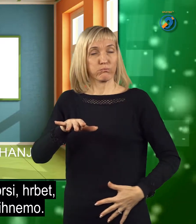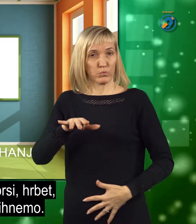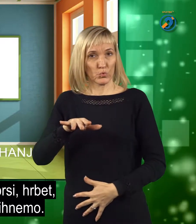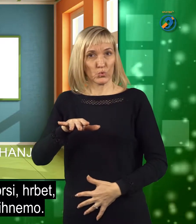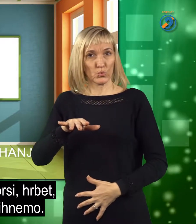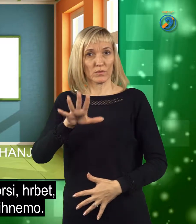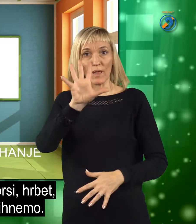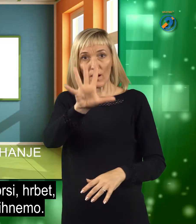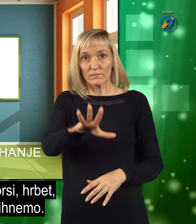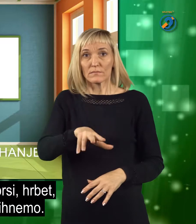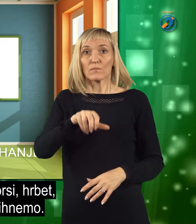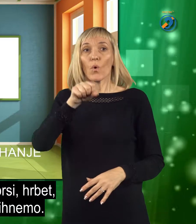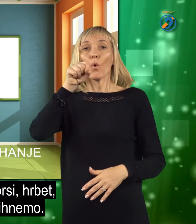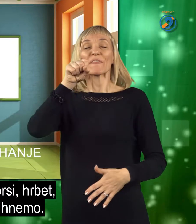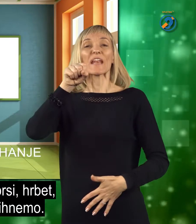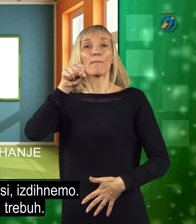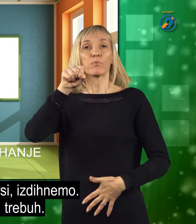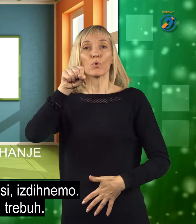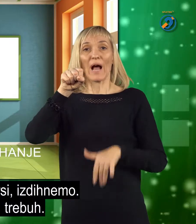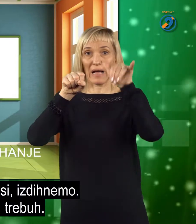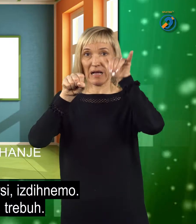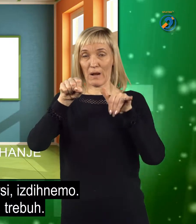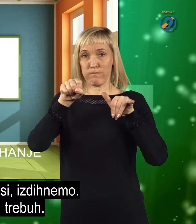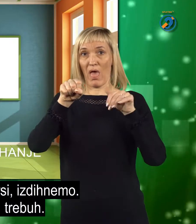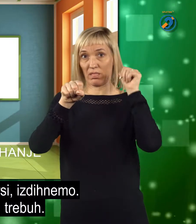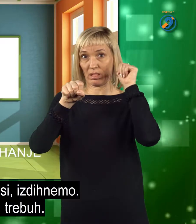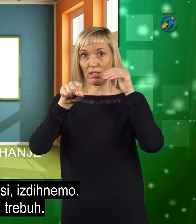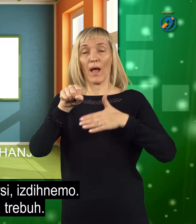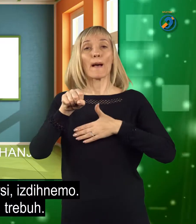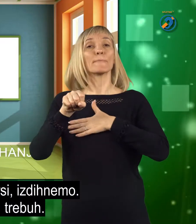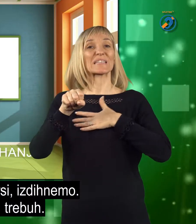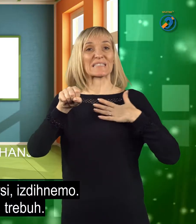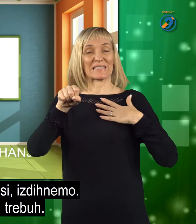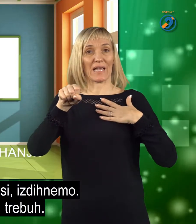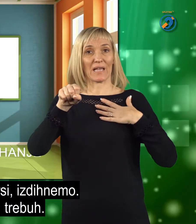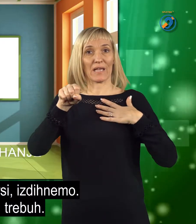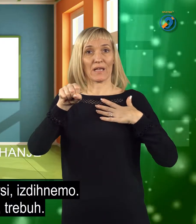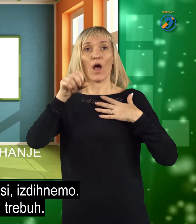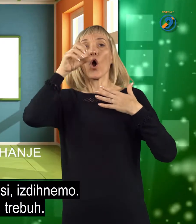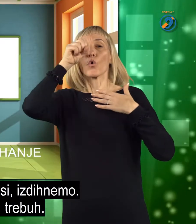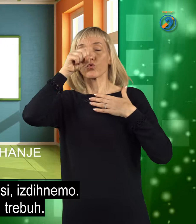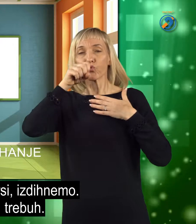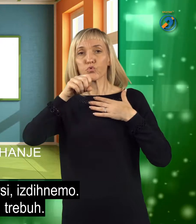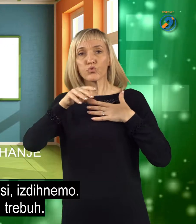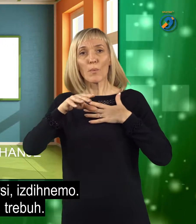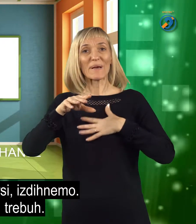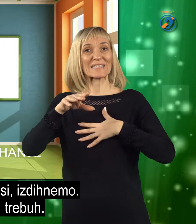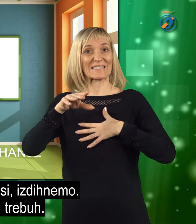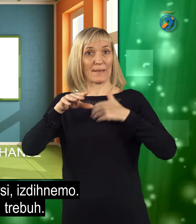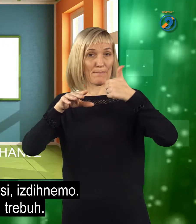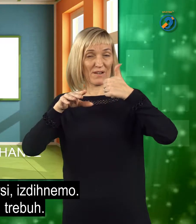trebuh, vdihnemo. Trebuh, hrbet, prsi,